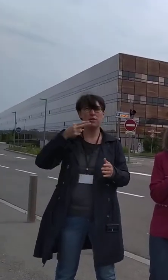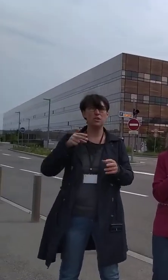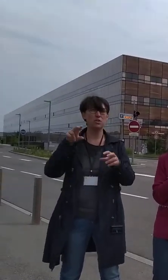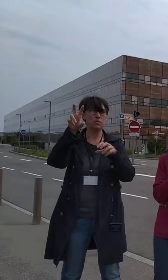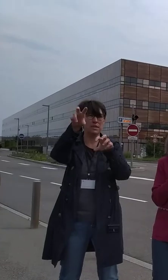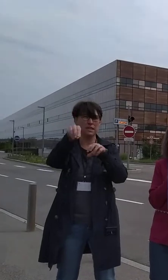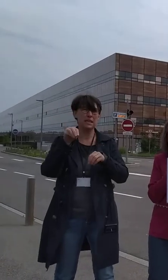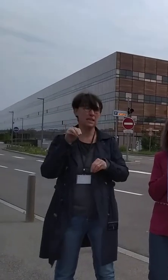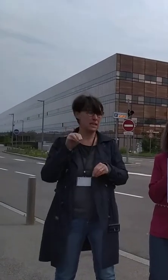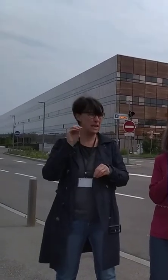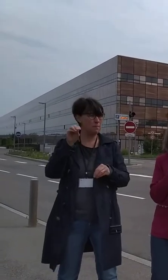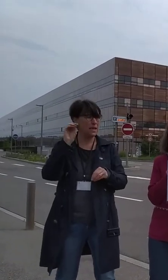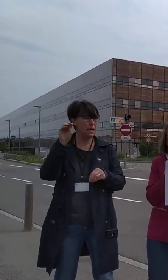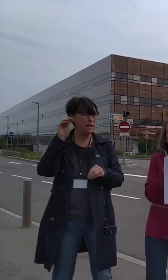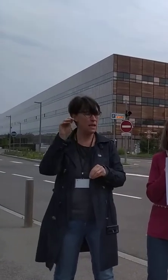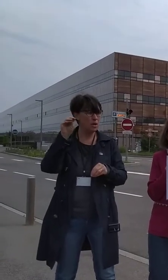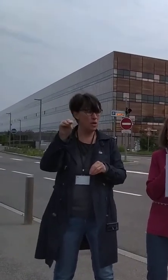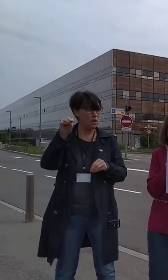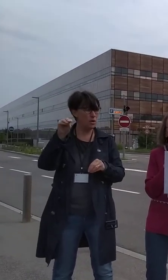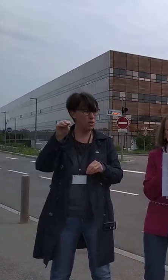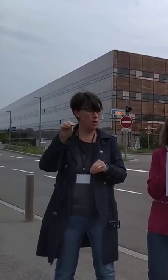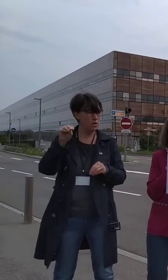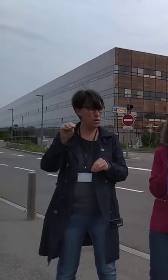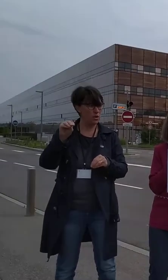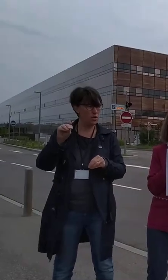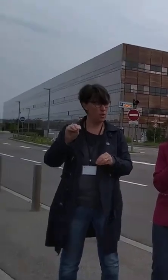Quand leur Franche-Comté t'appelle,